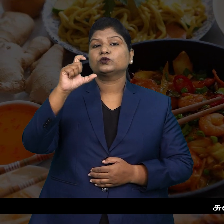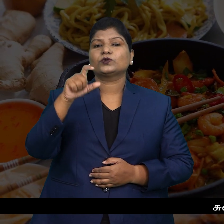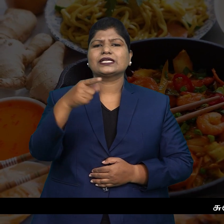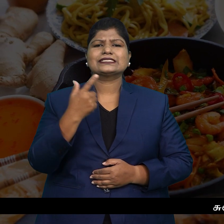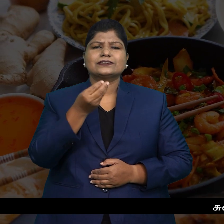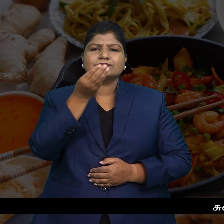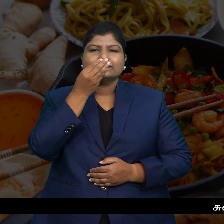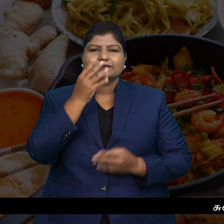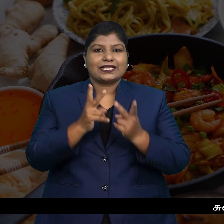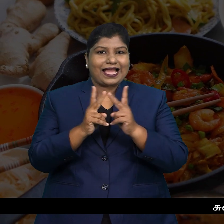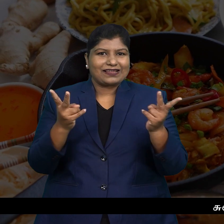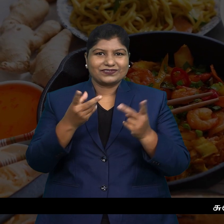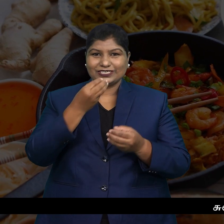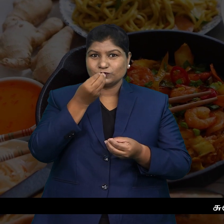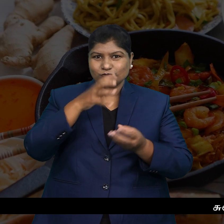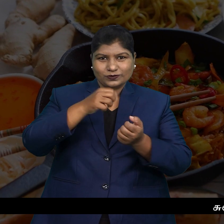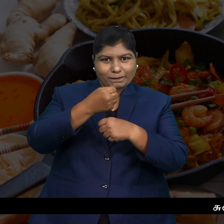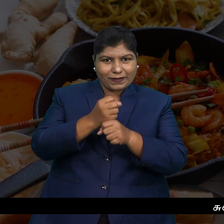சுவையூட்டிகள்,